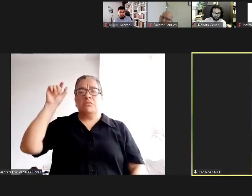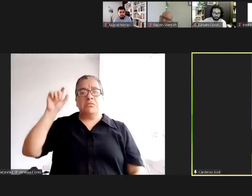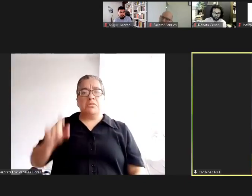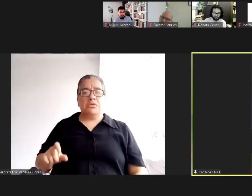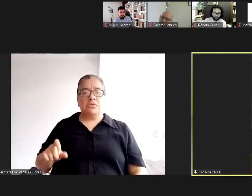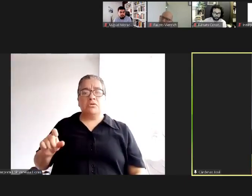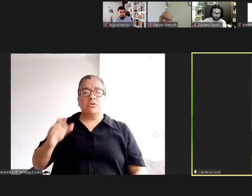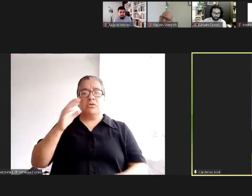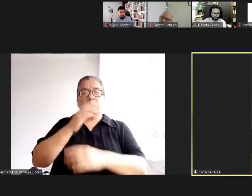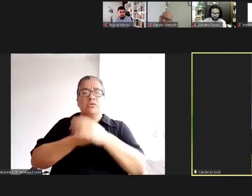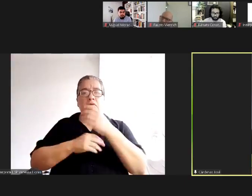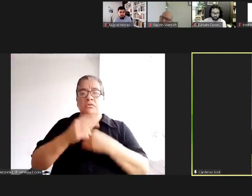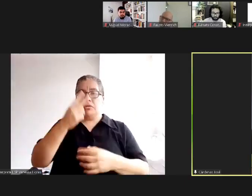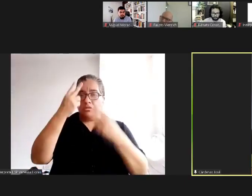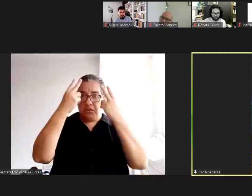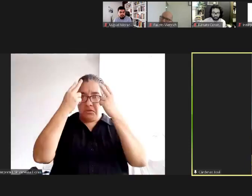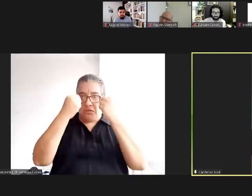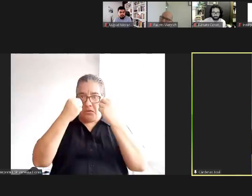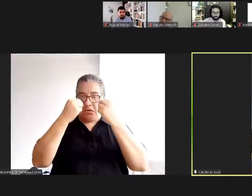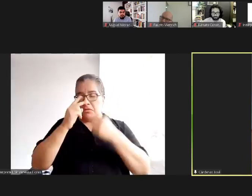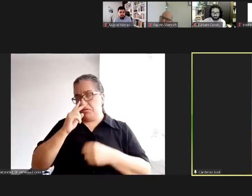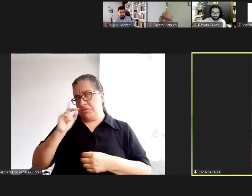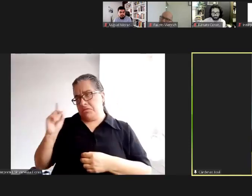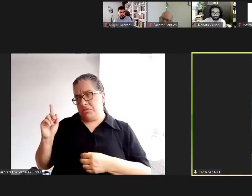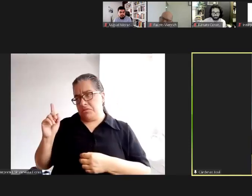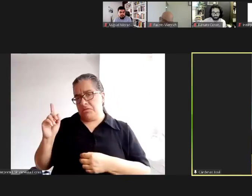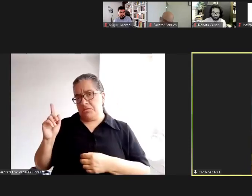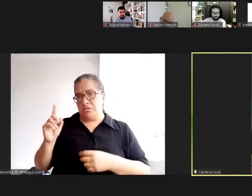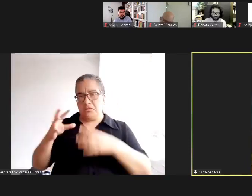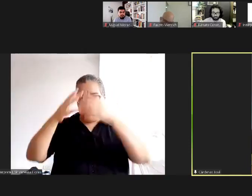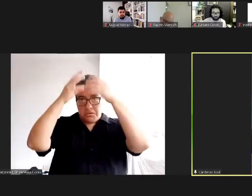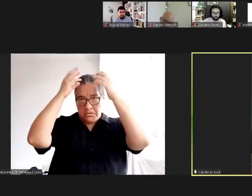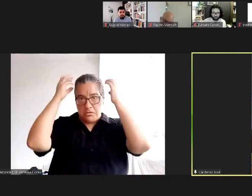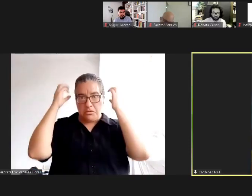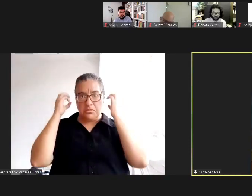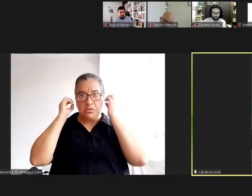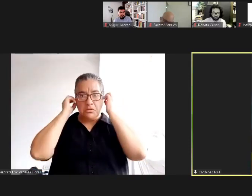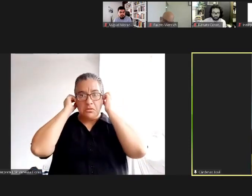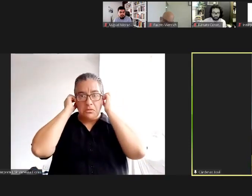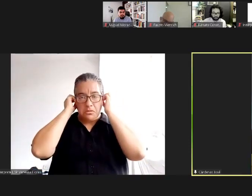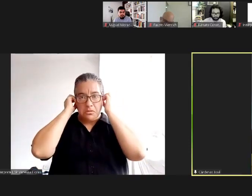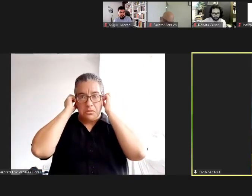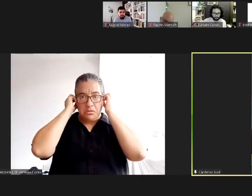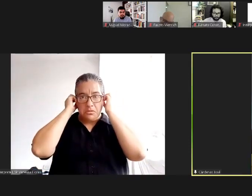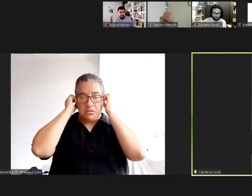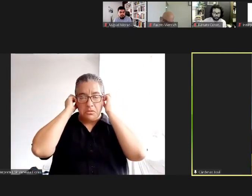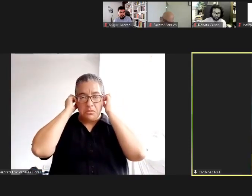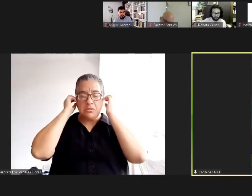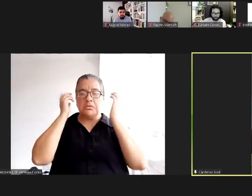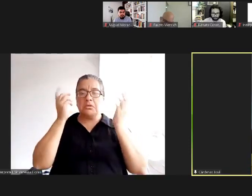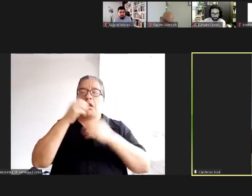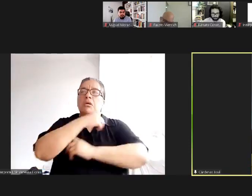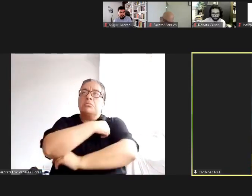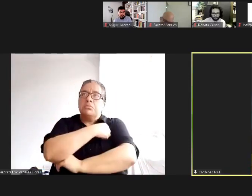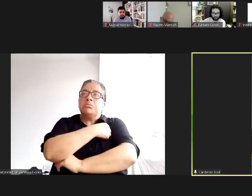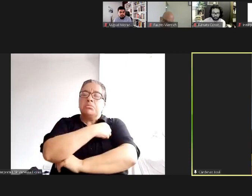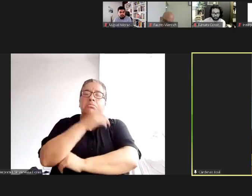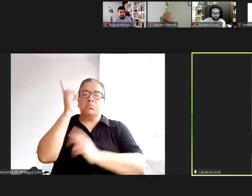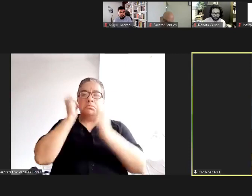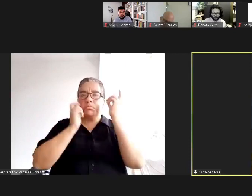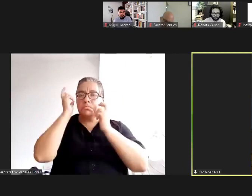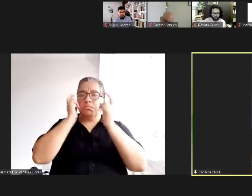discapacidad visual que a él, a través de unas orejeras que le dan al ingreso de la sala, accede al